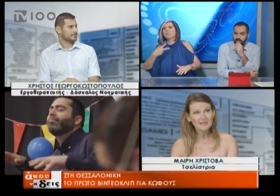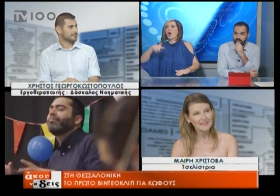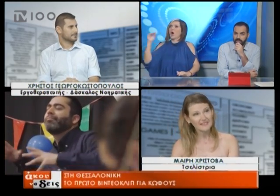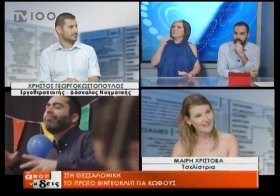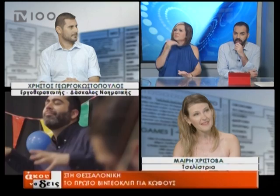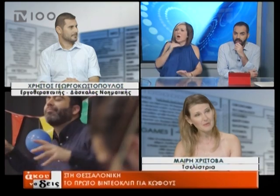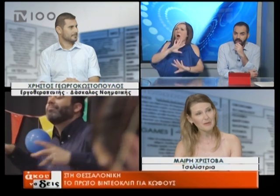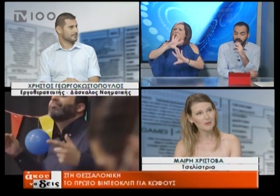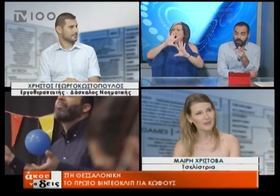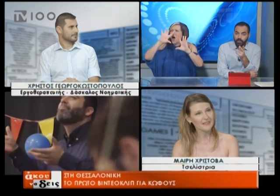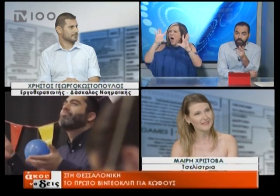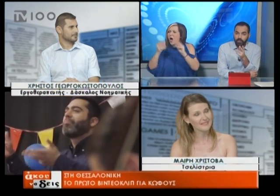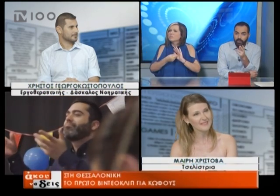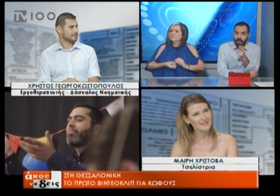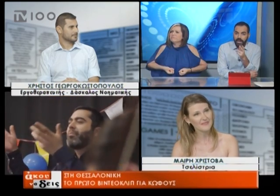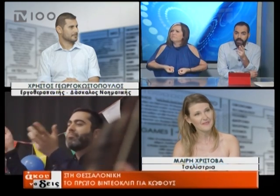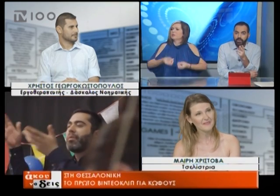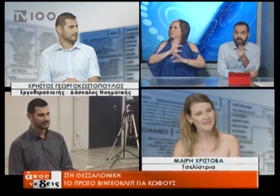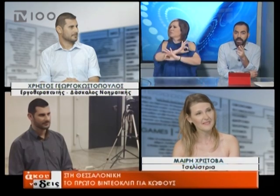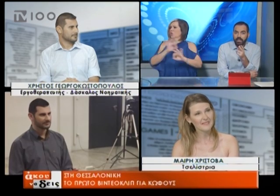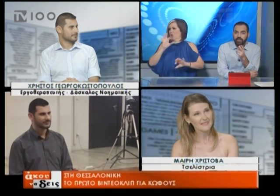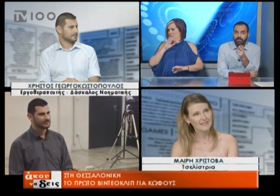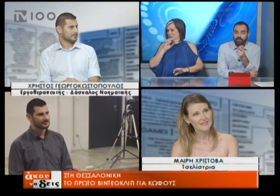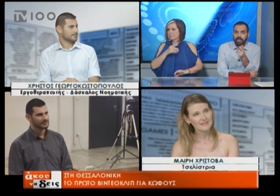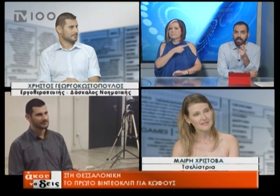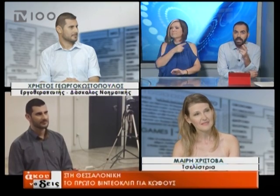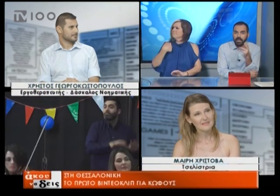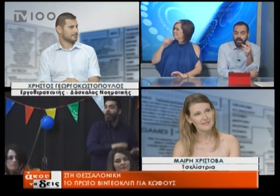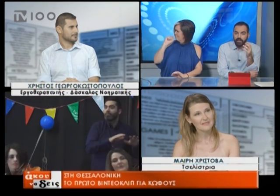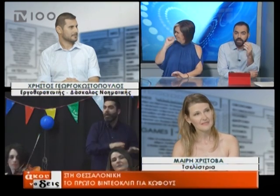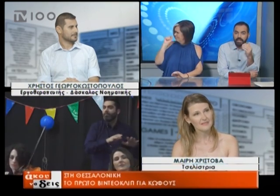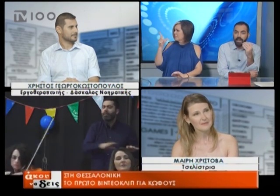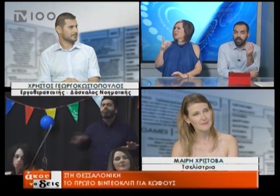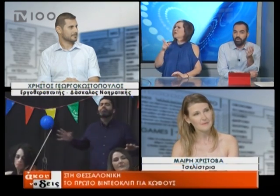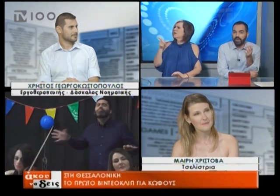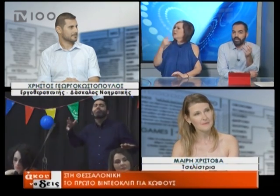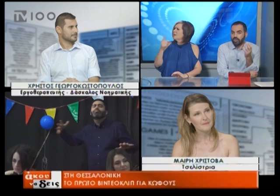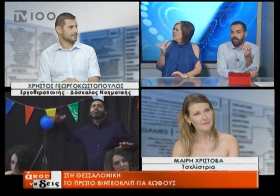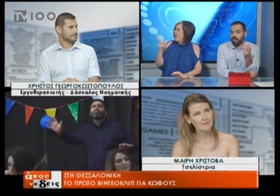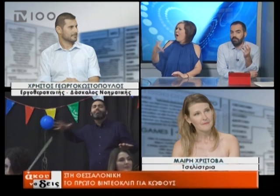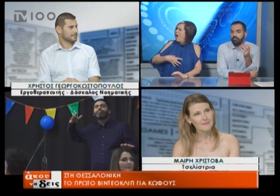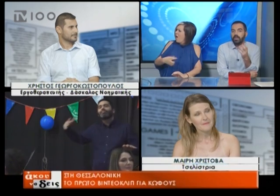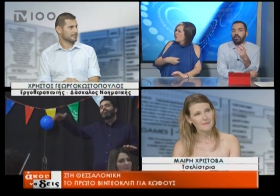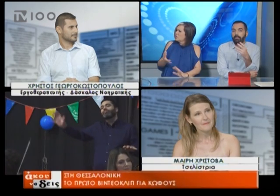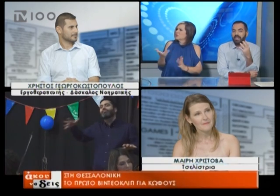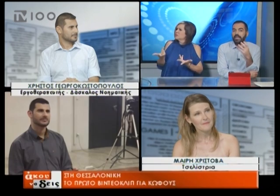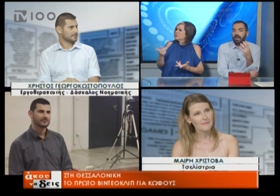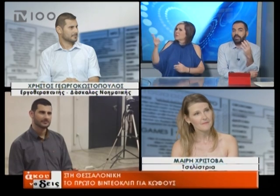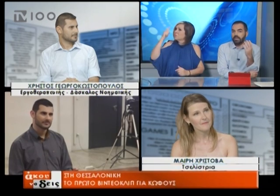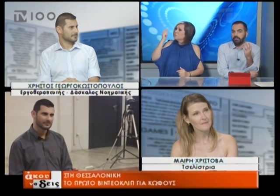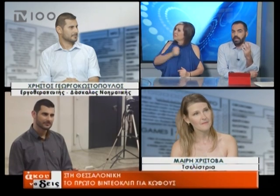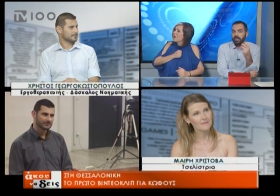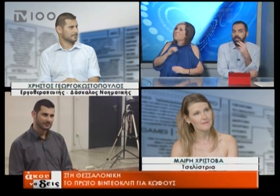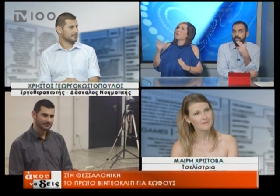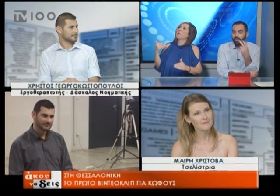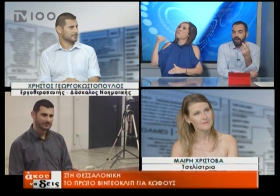Όλα τα έδειχνε πάρα πολύ ωραία. Μου προκαλεί εντύπωση, κυρία Χρήστοβα, ότι λέτε ότι είχατε άγχος, φανταζόσασταν ότι θα παίζατε κάποια